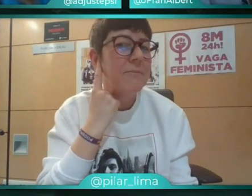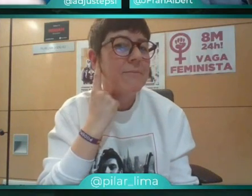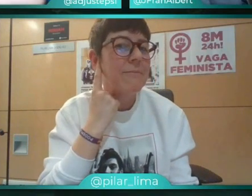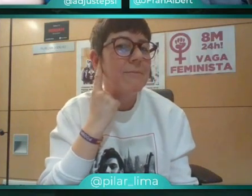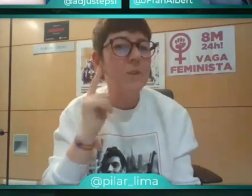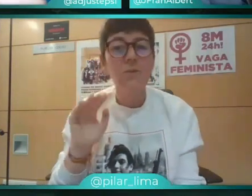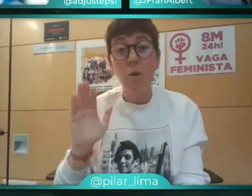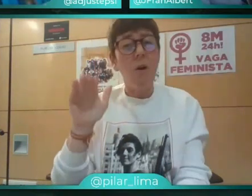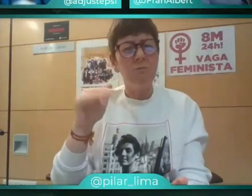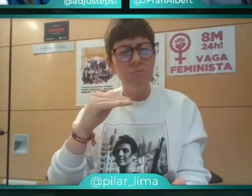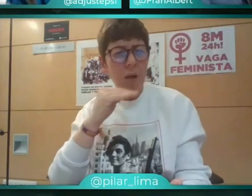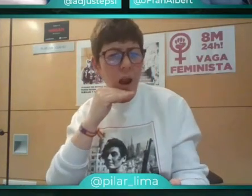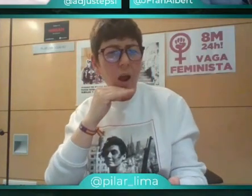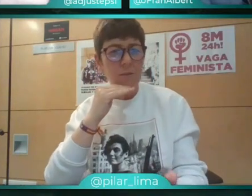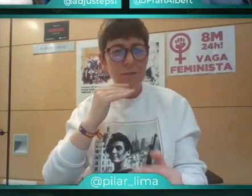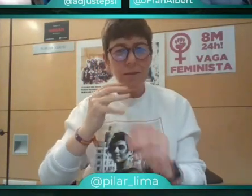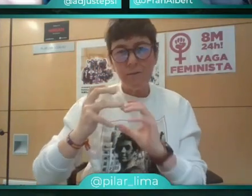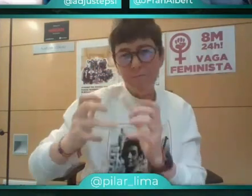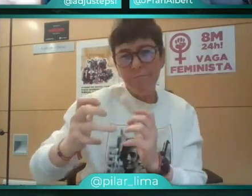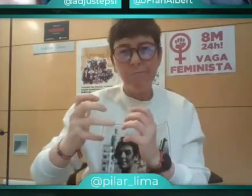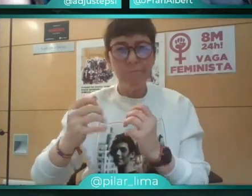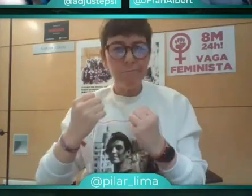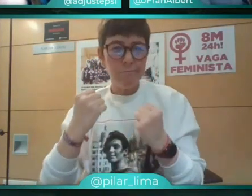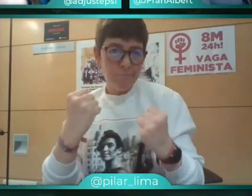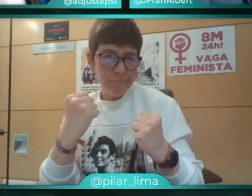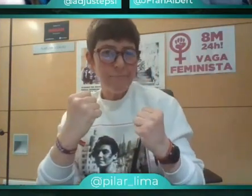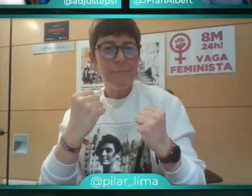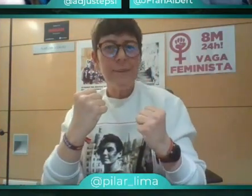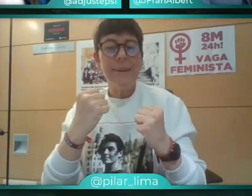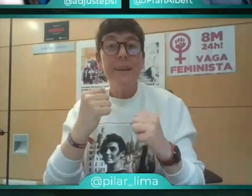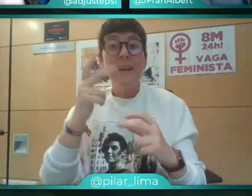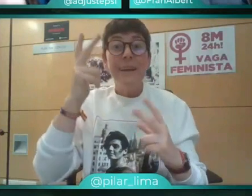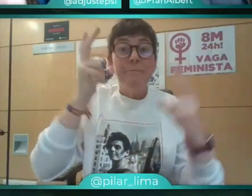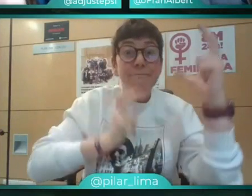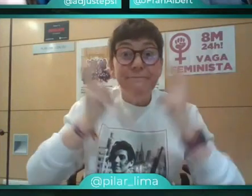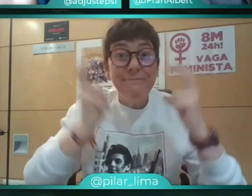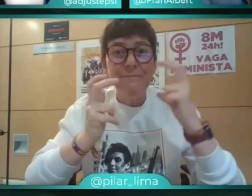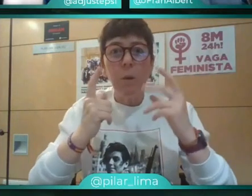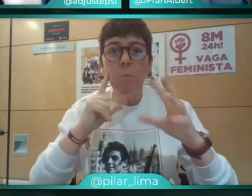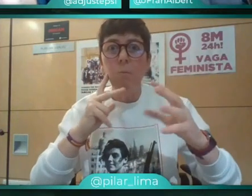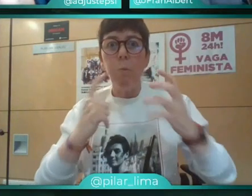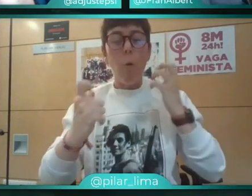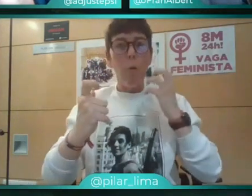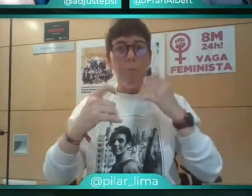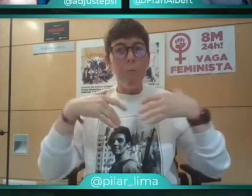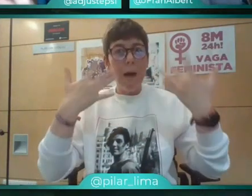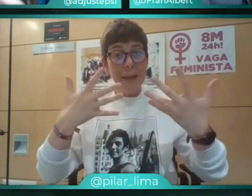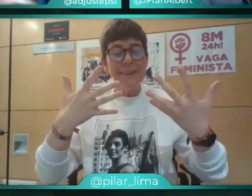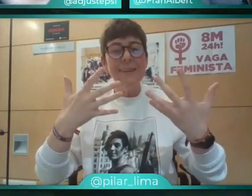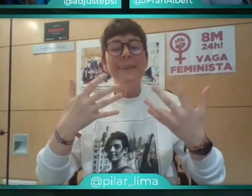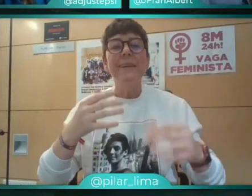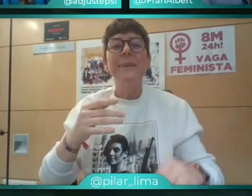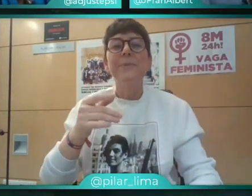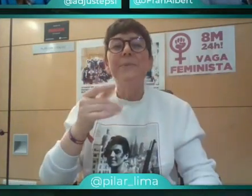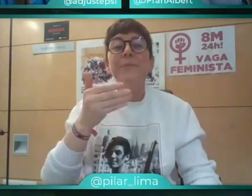de voz para las personas sordas vosotros lo escucháis bueno en tono la fuerza o el enfado Pero